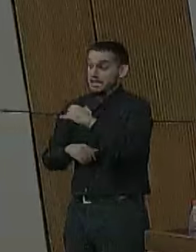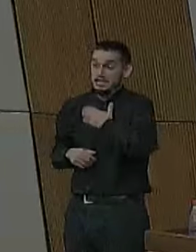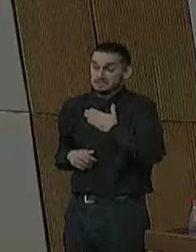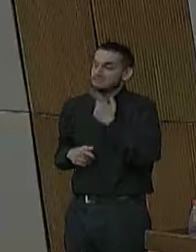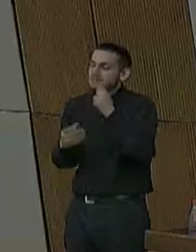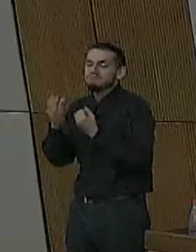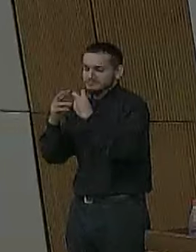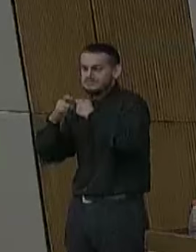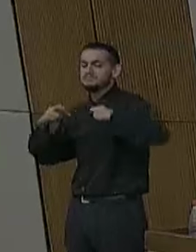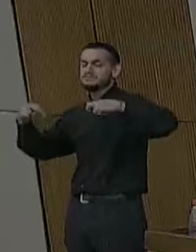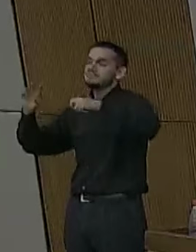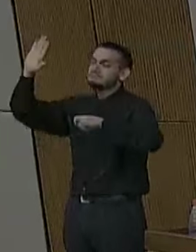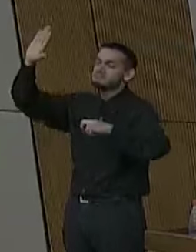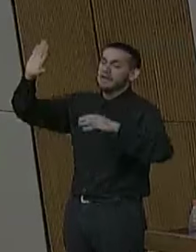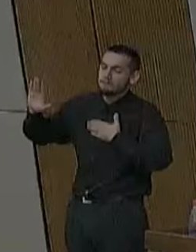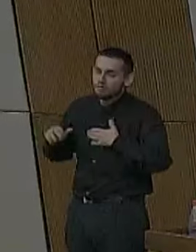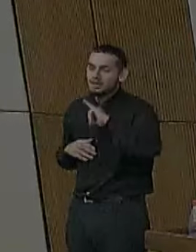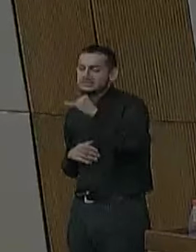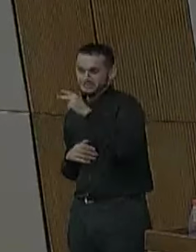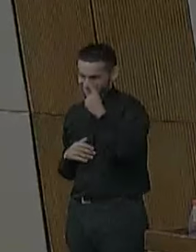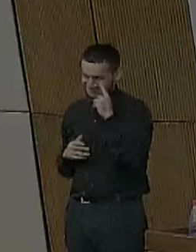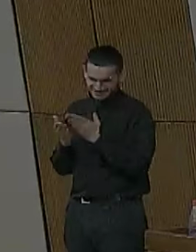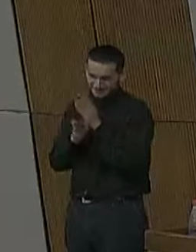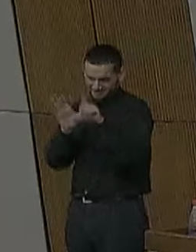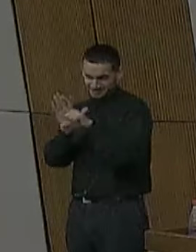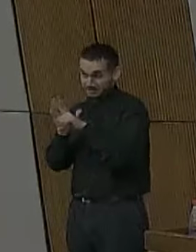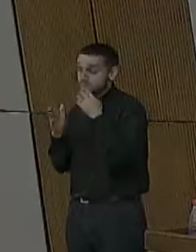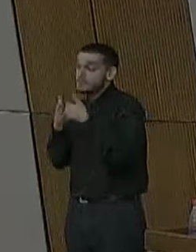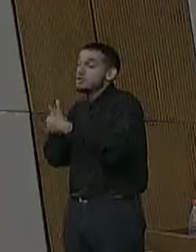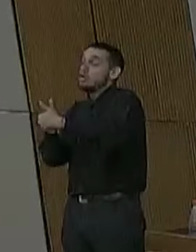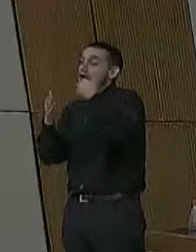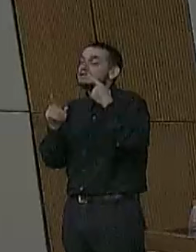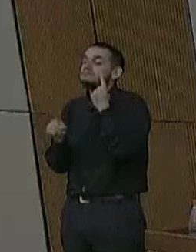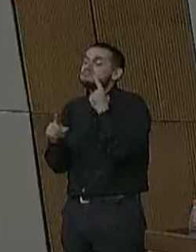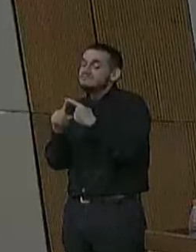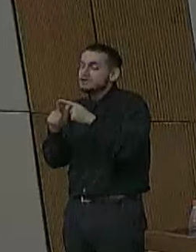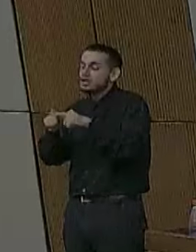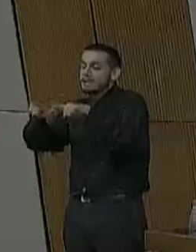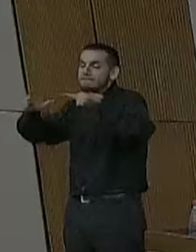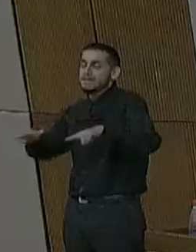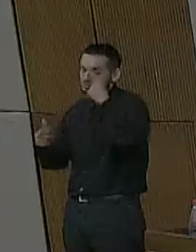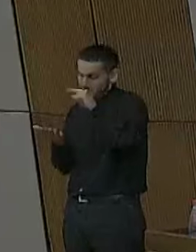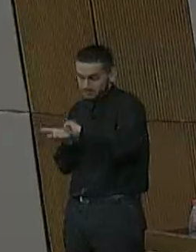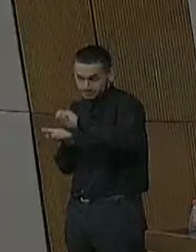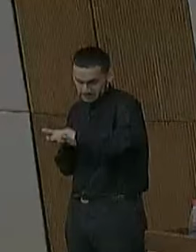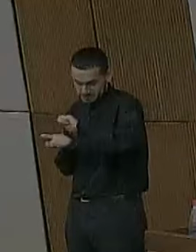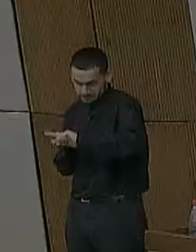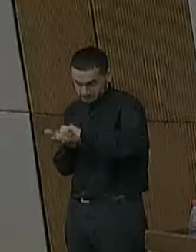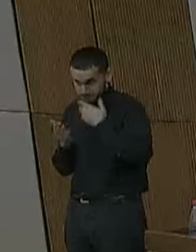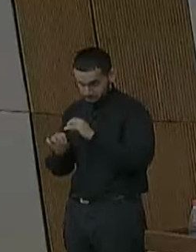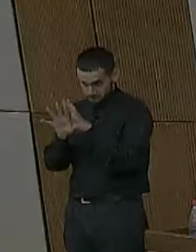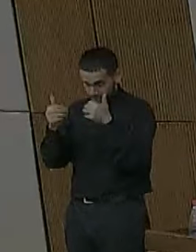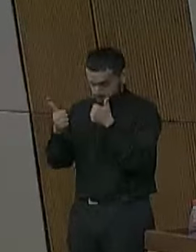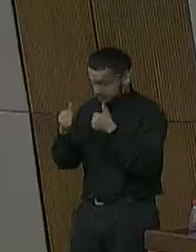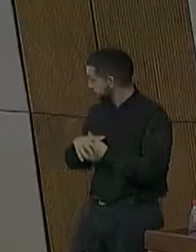en la sesión de la Cámara de Senadores. Pero antes necesitamos conformar este espacio de redacción. Así que esos van a